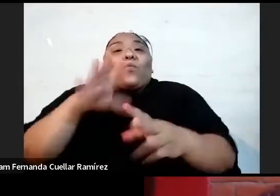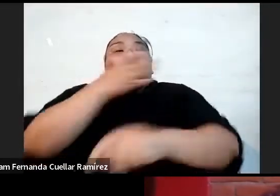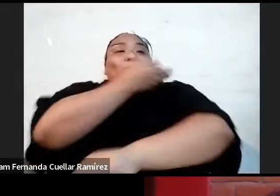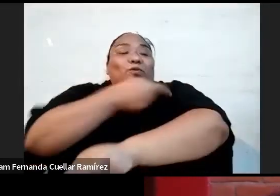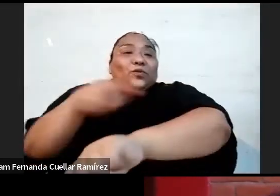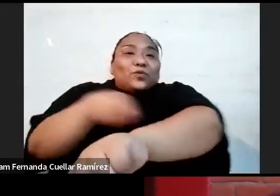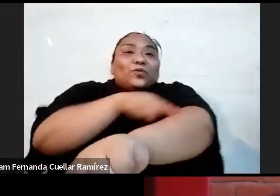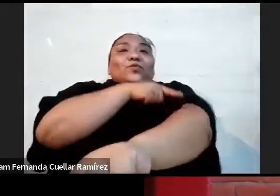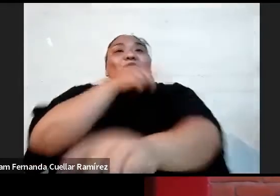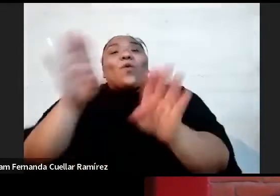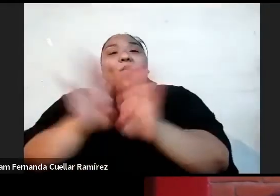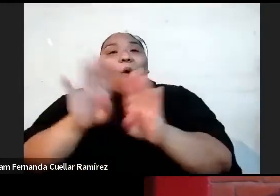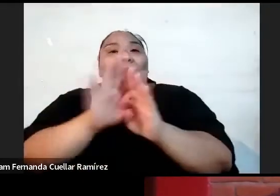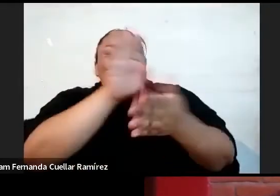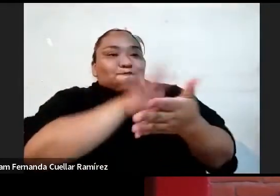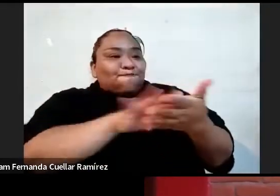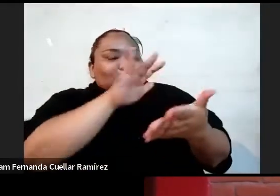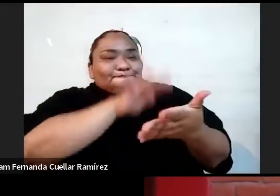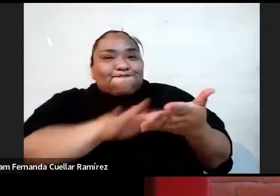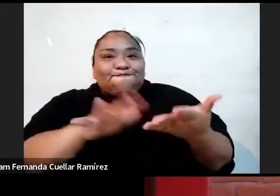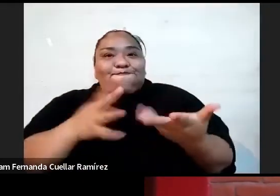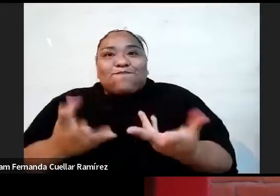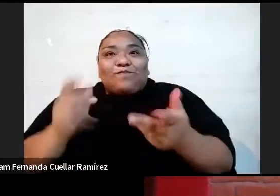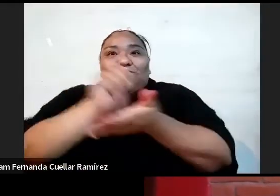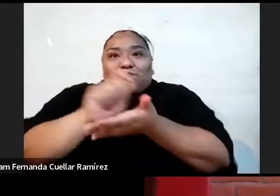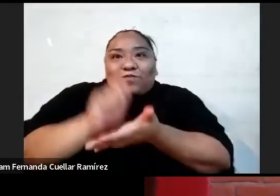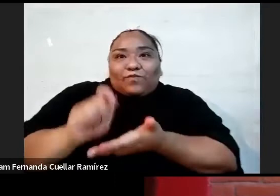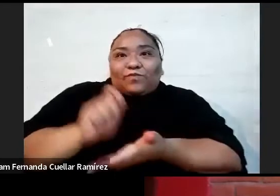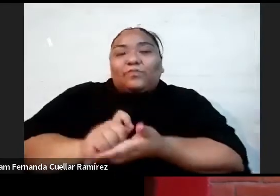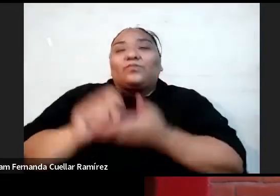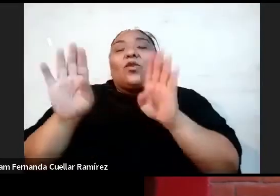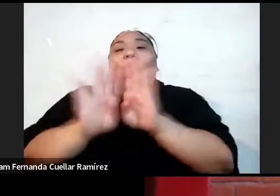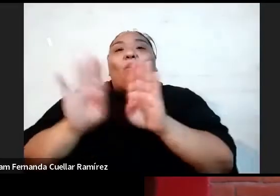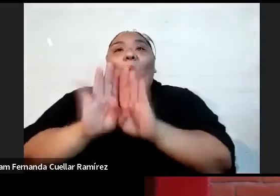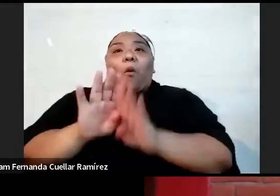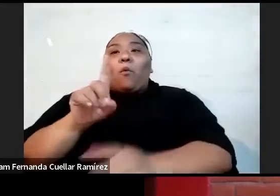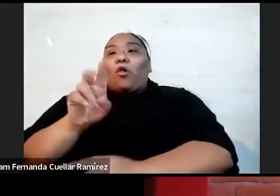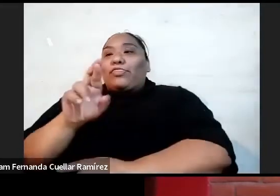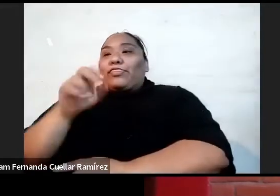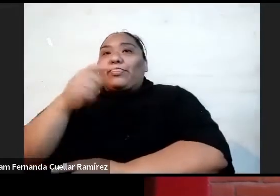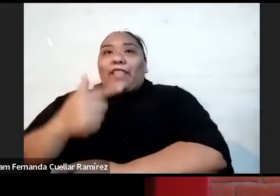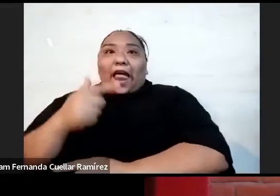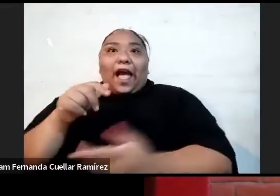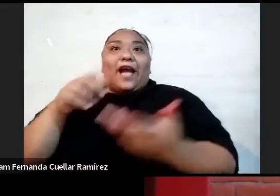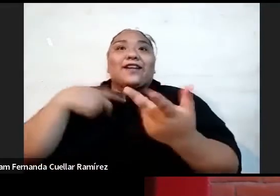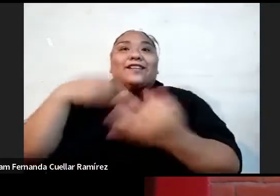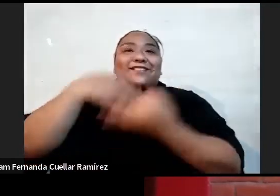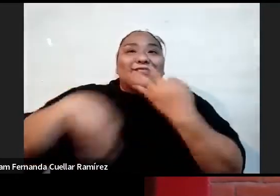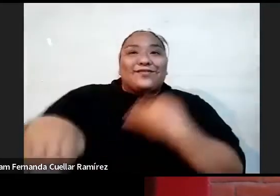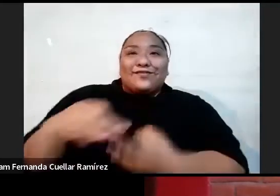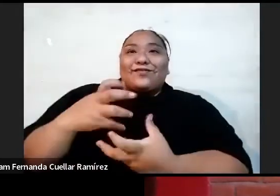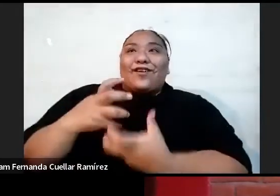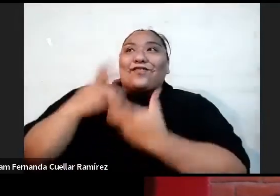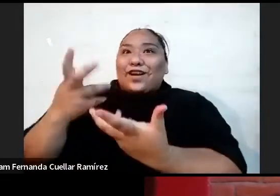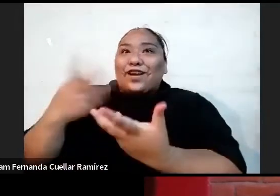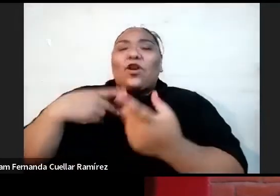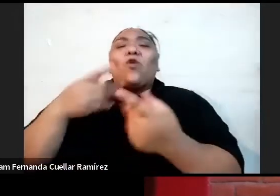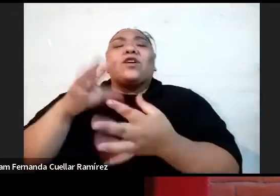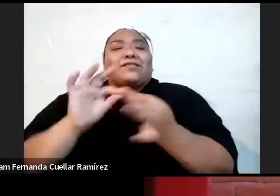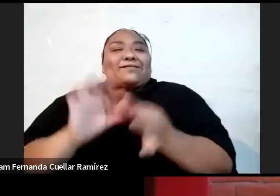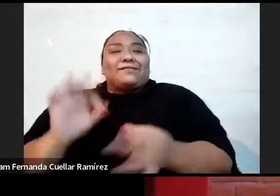las letras, cómo es ser drag queen y poeta y demás medium. Cuéntanos.